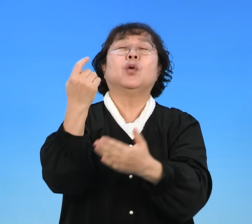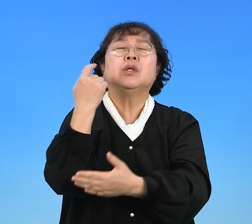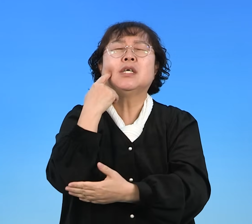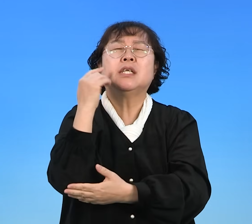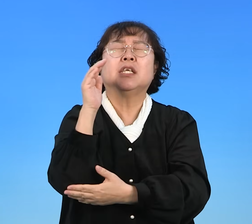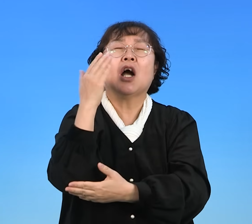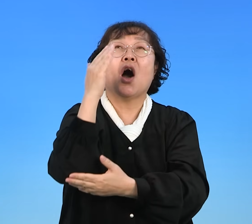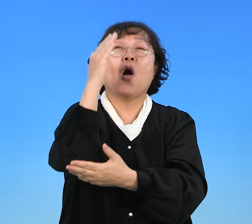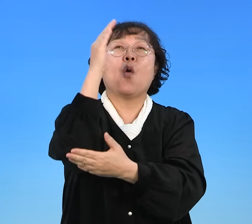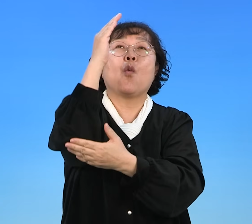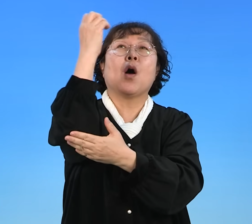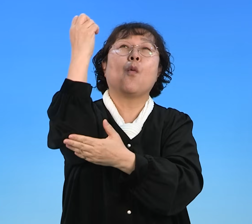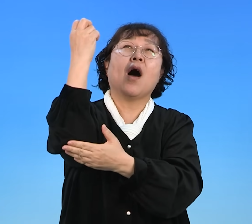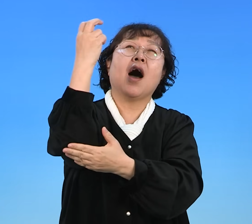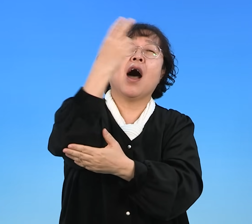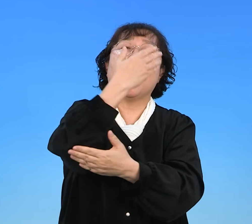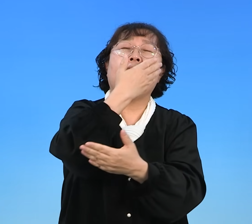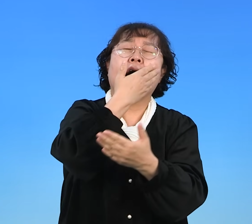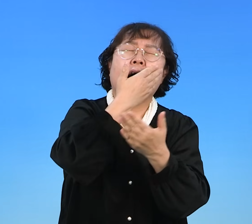모든 영광과